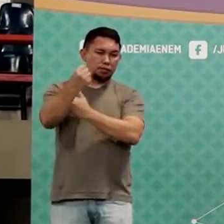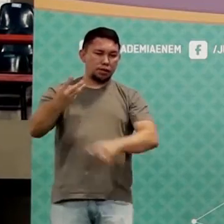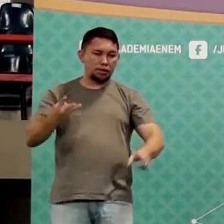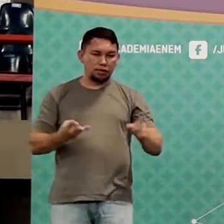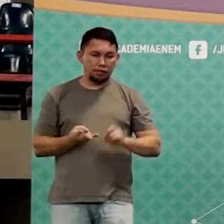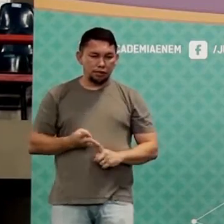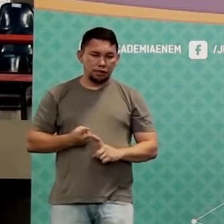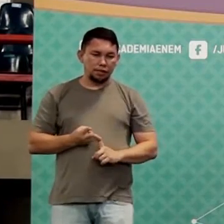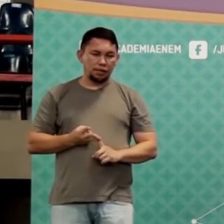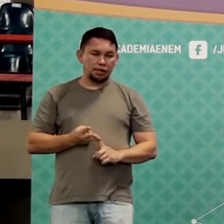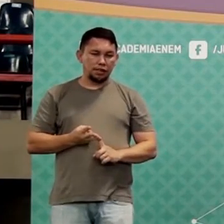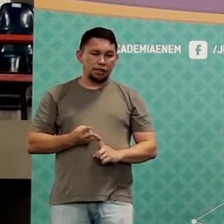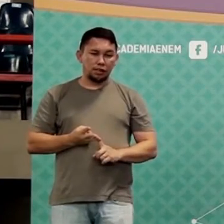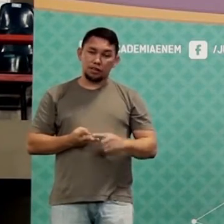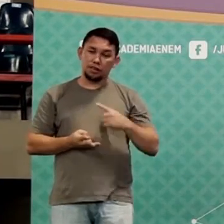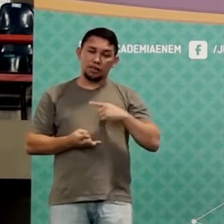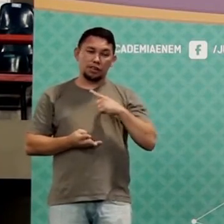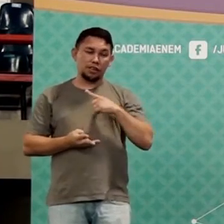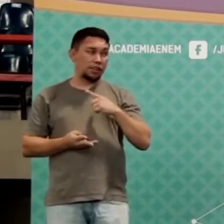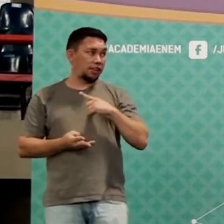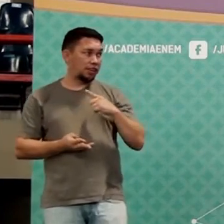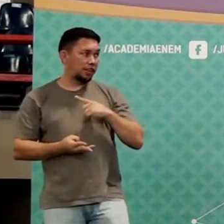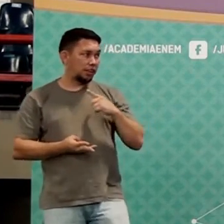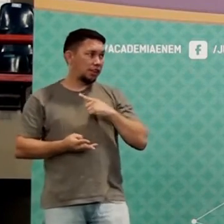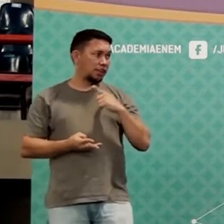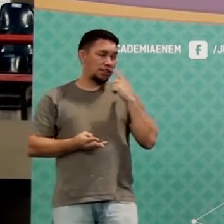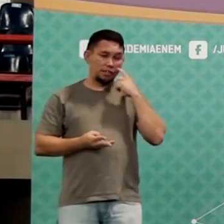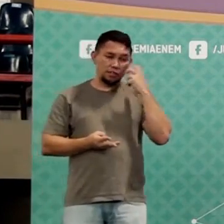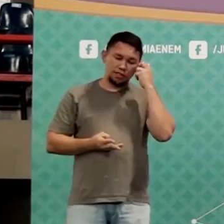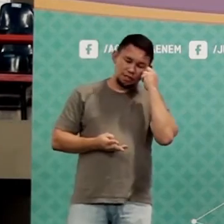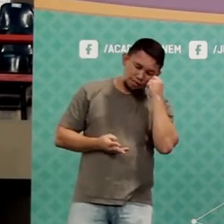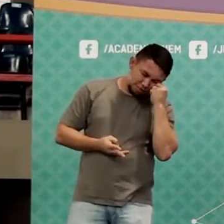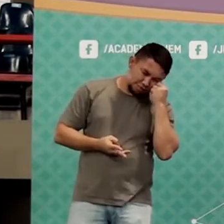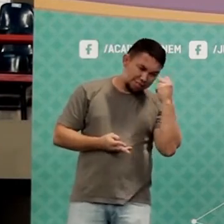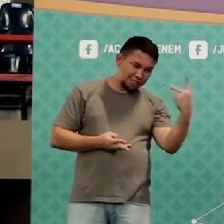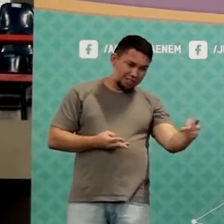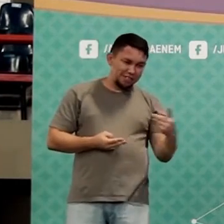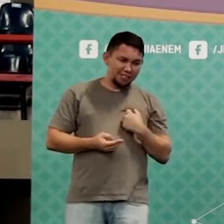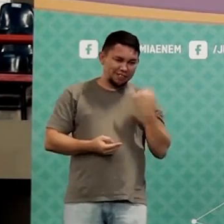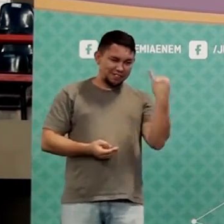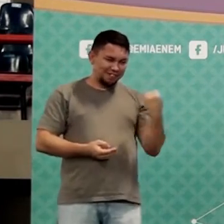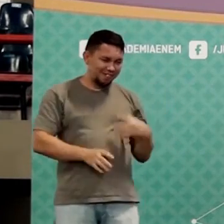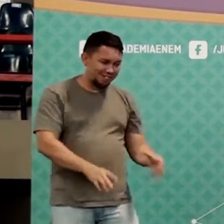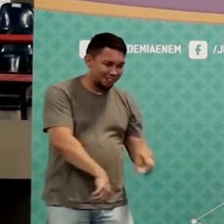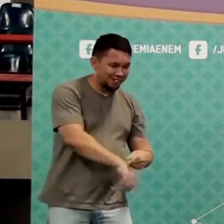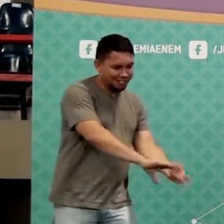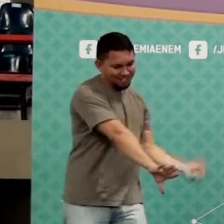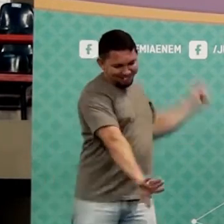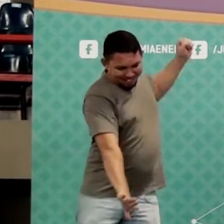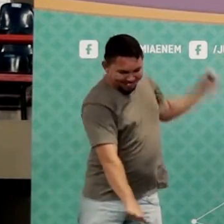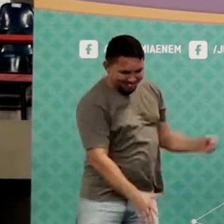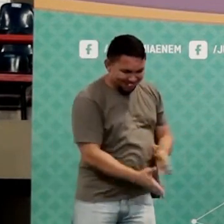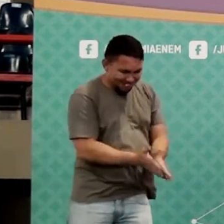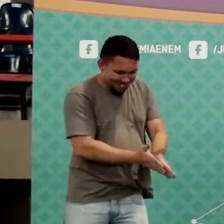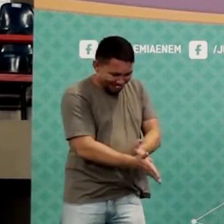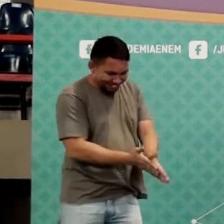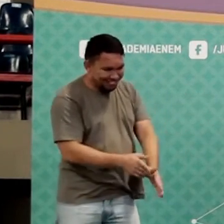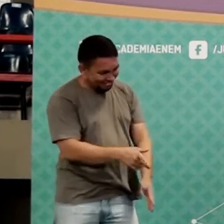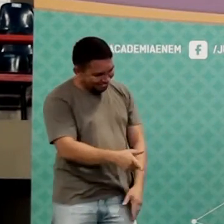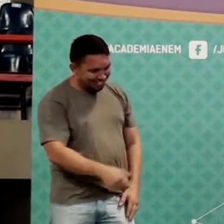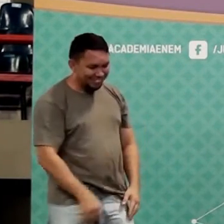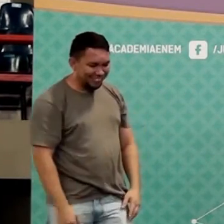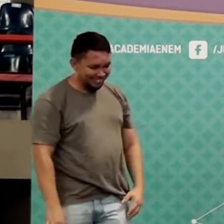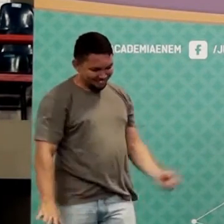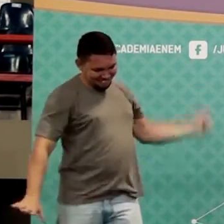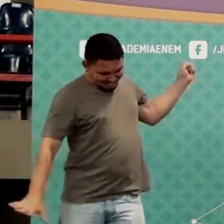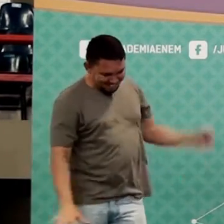forte. Ou de quem tiver acordado, né? Porque um dia o mais forte dorme. E o maguinho vem com a pedra, tome. Pegou minha carne, né? Pois tome agora